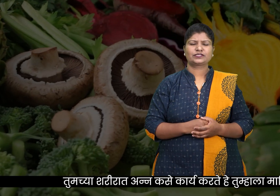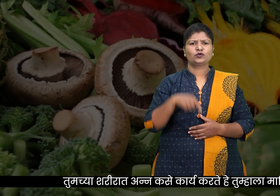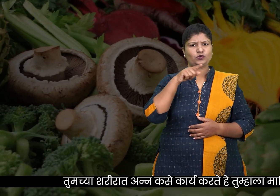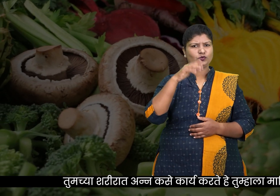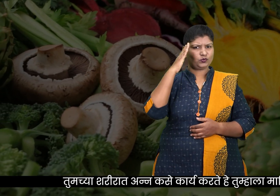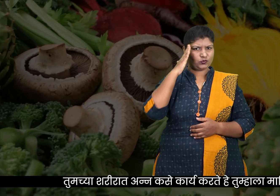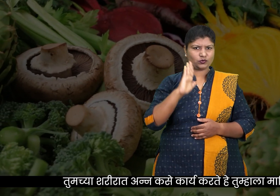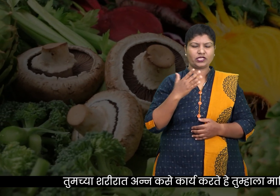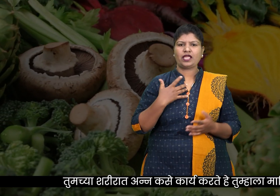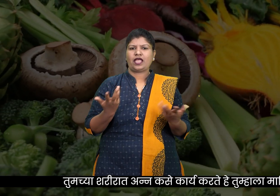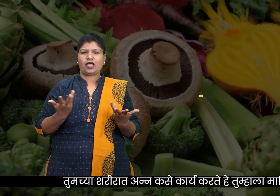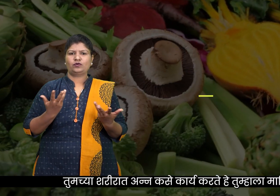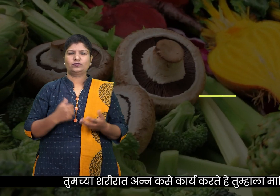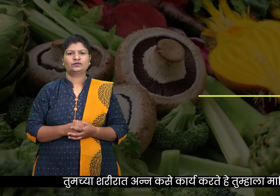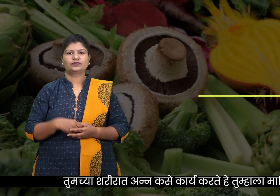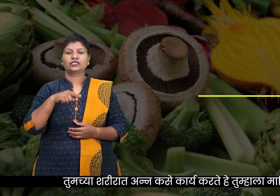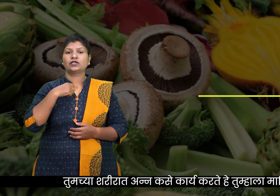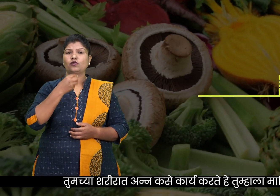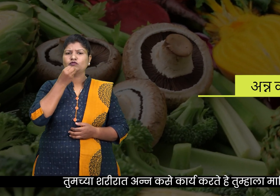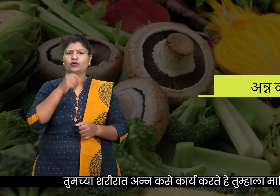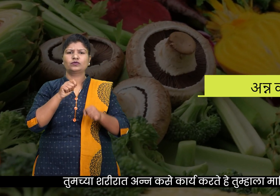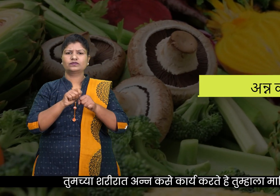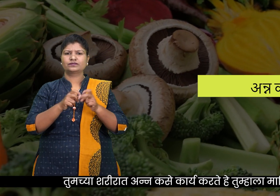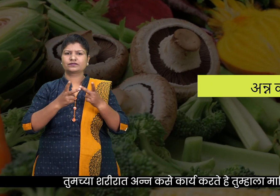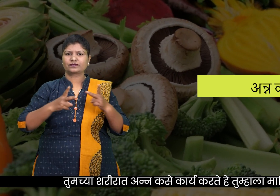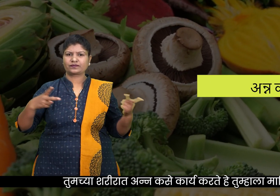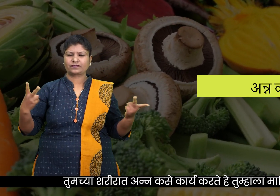तुमच्या शरीरात अन्न कसे कार्य करते हे तुम्हाला माहिती आहे का?